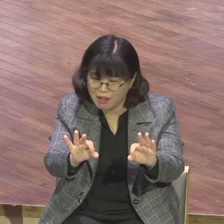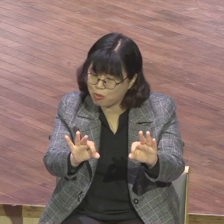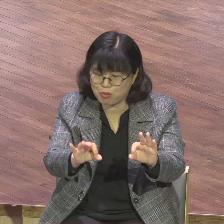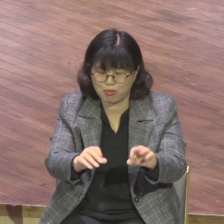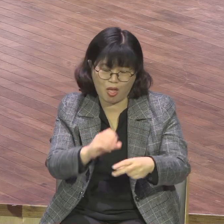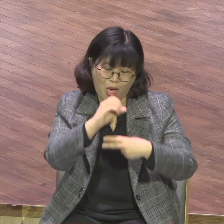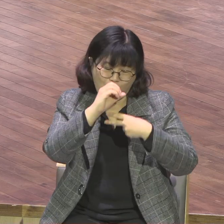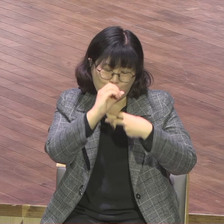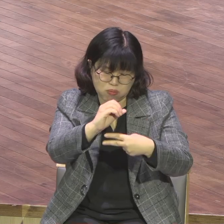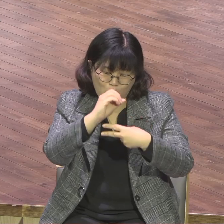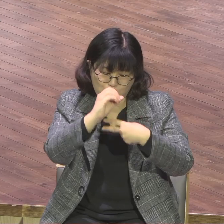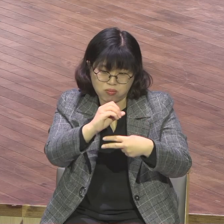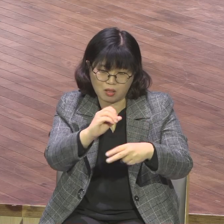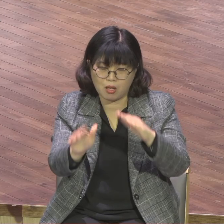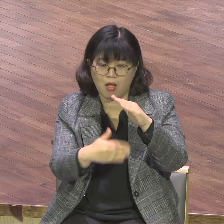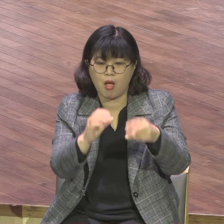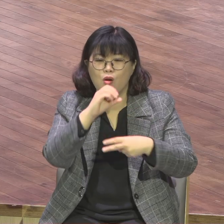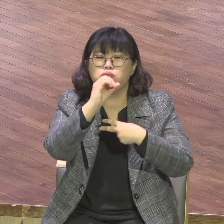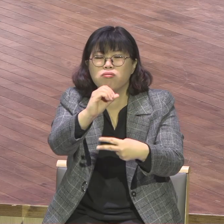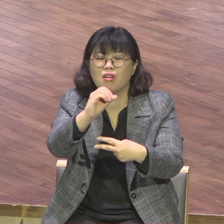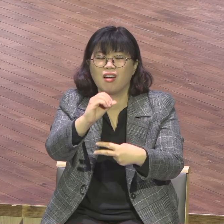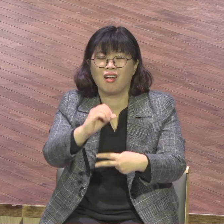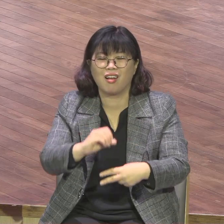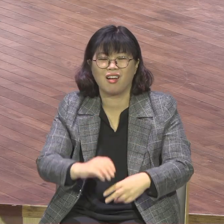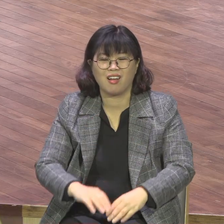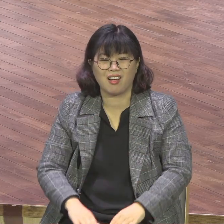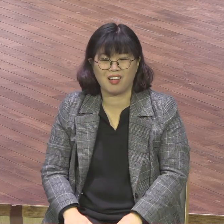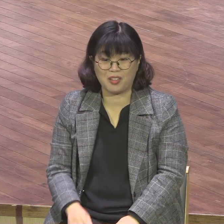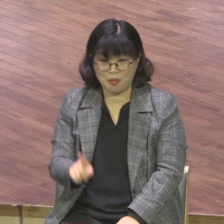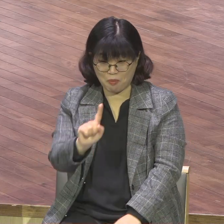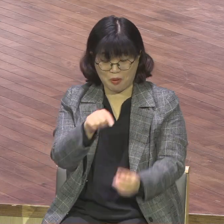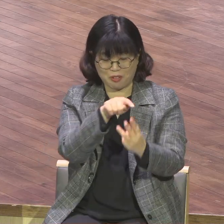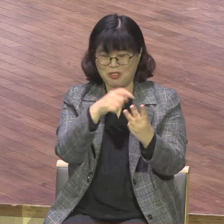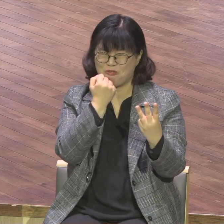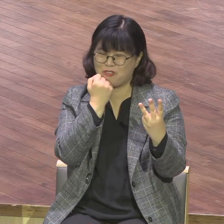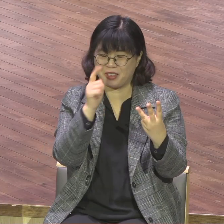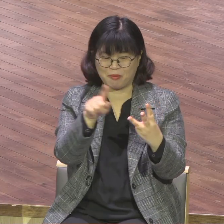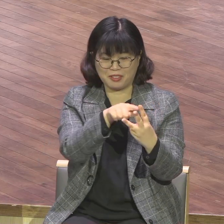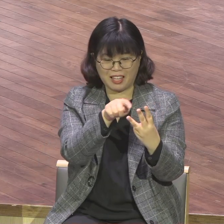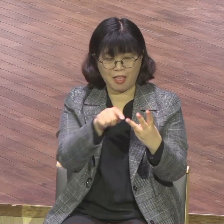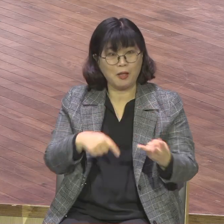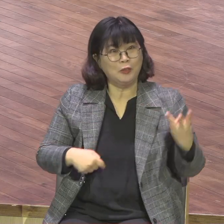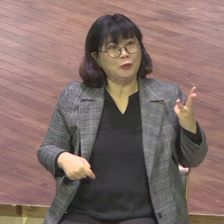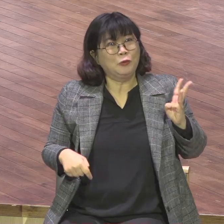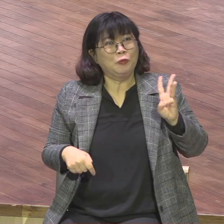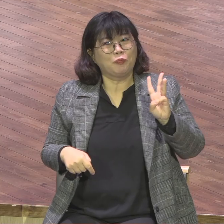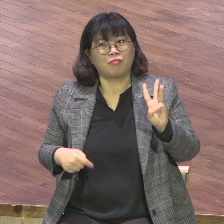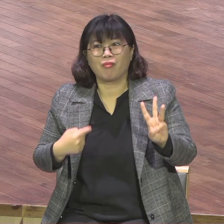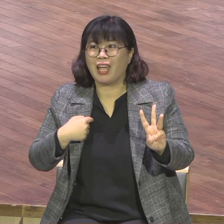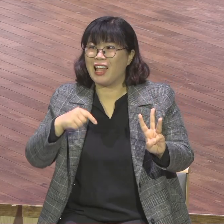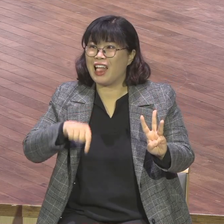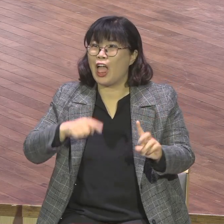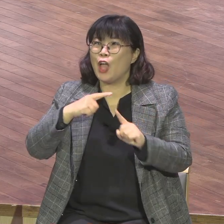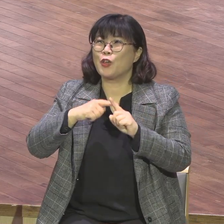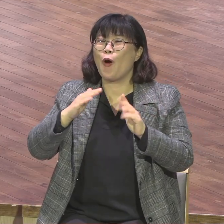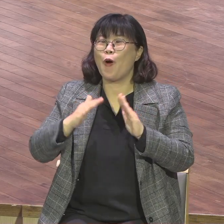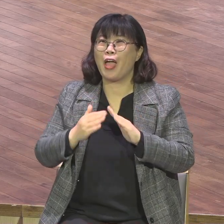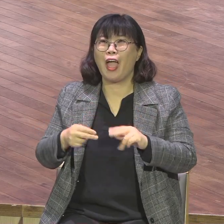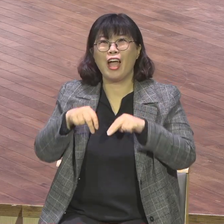있어요. 여기 교회인데 떨리네요. 뭐가 떨립니까? 주 안에 있는데 뭐가 떨리냐고. 얼마나 오해를 하고